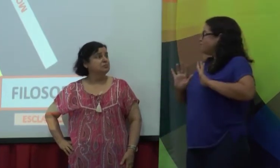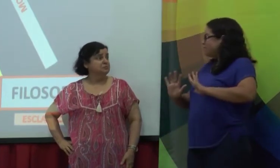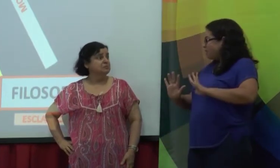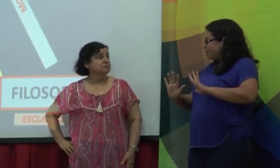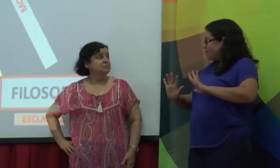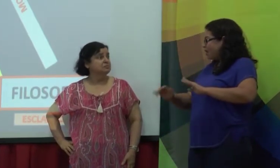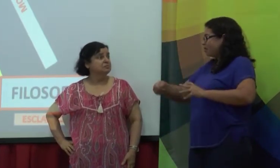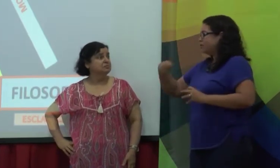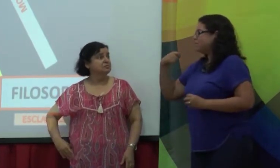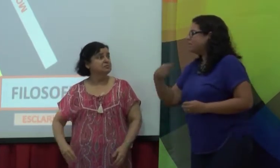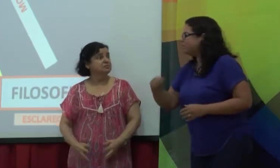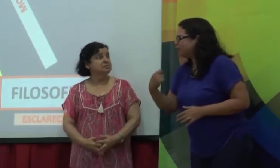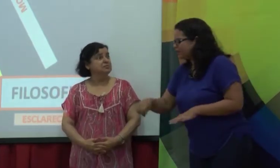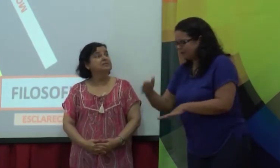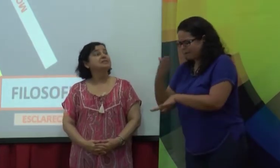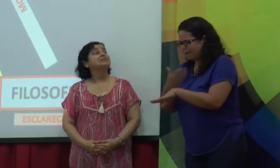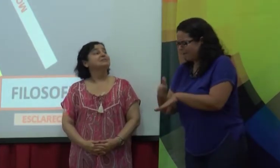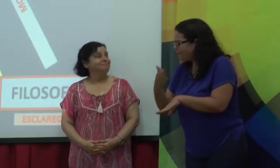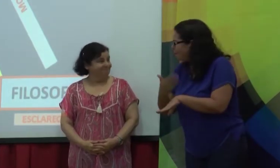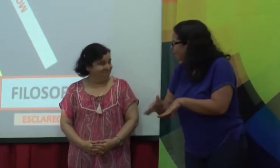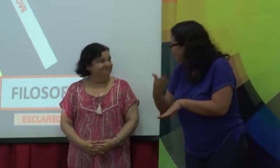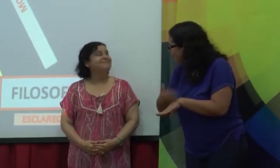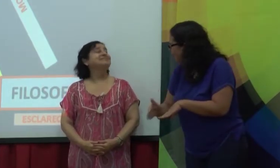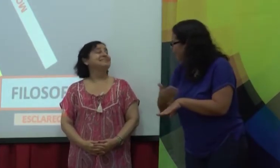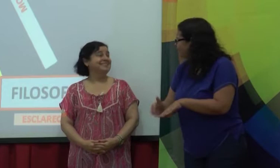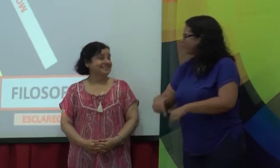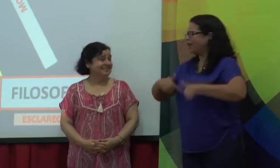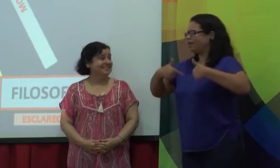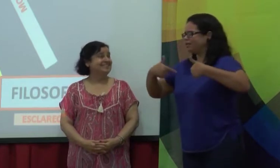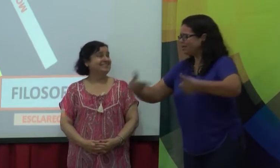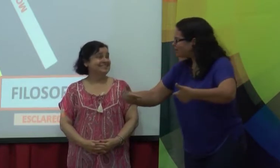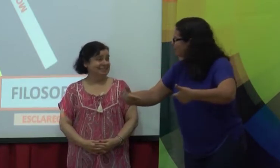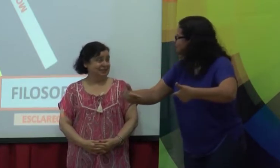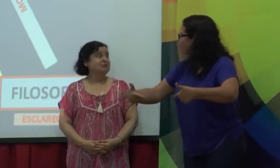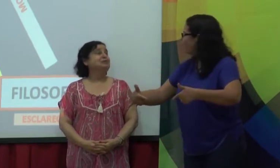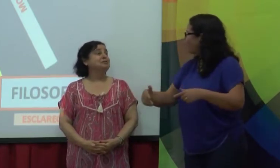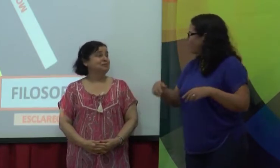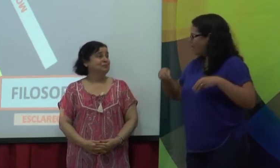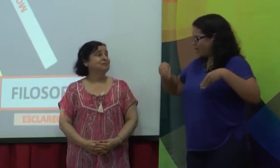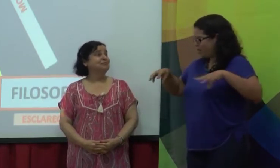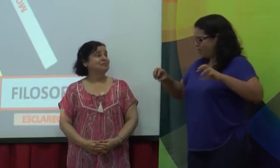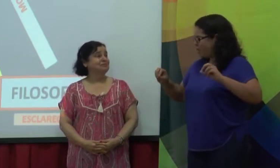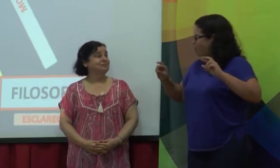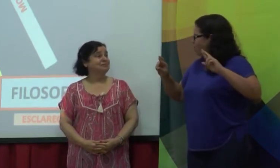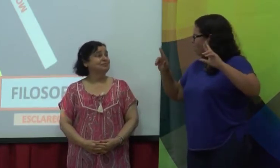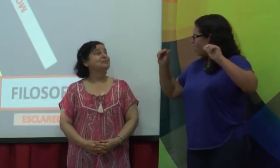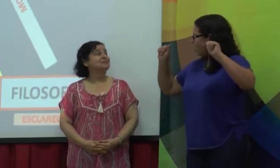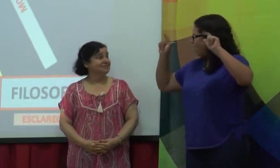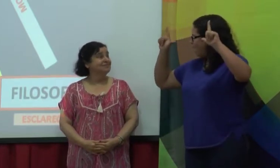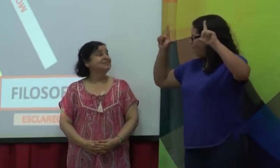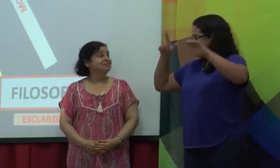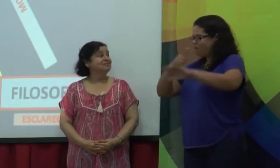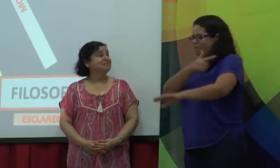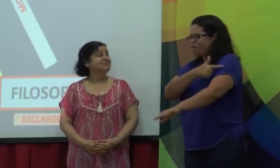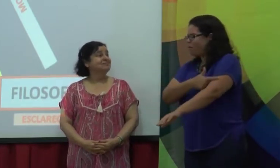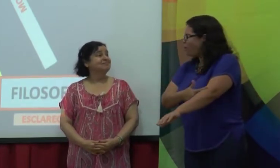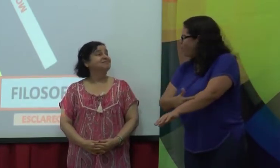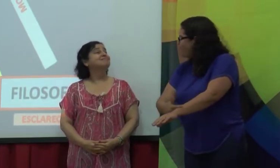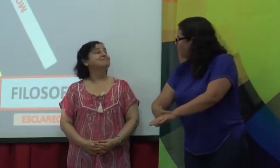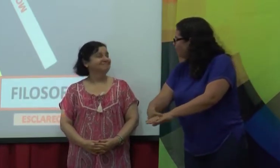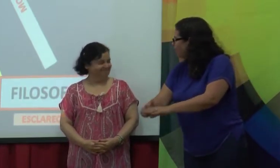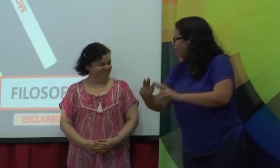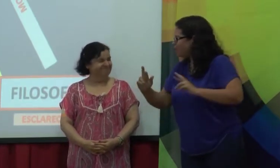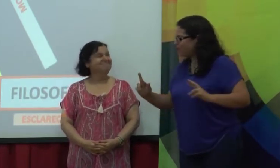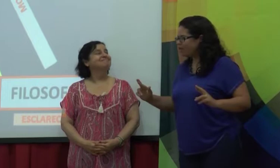leva ao conhecimento, precisa o quê? Da prática das atitudes morais,